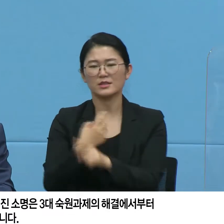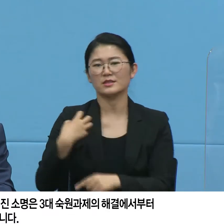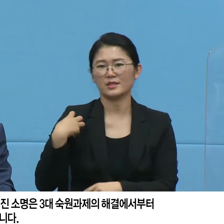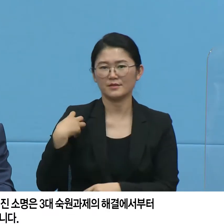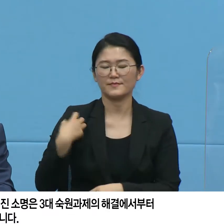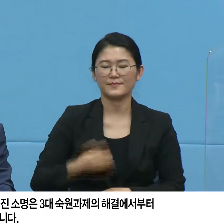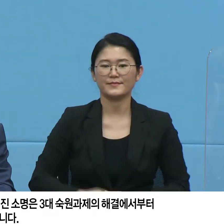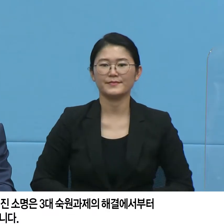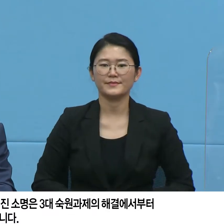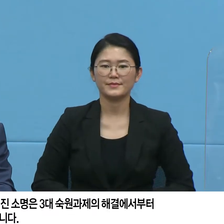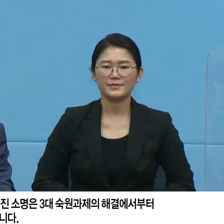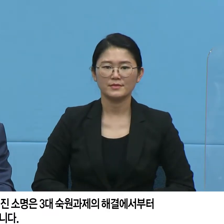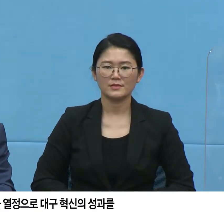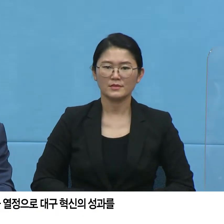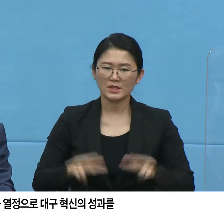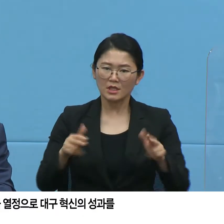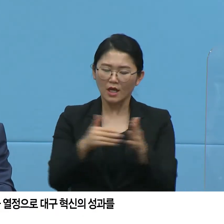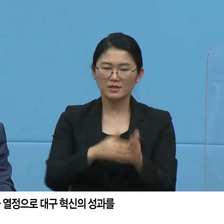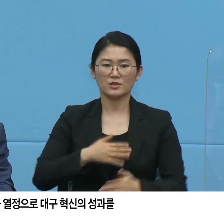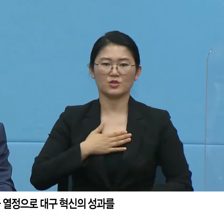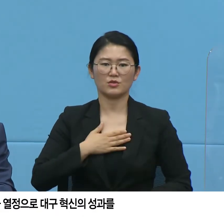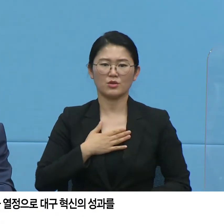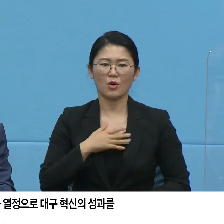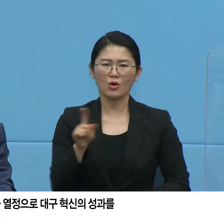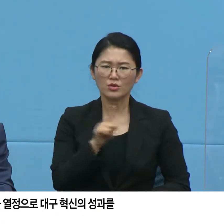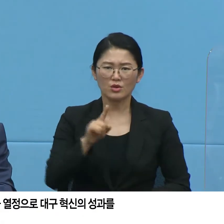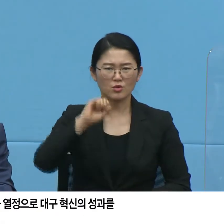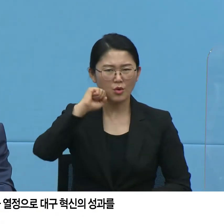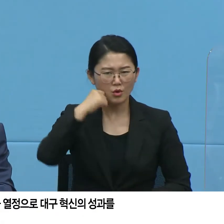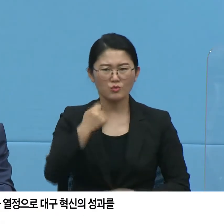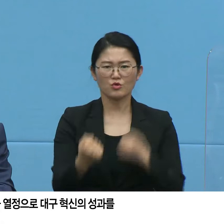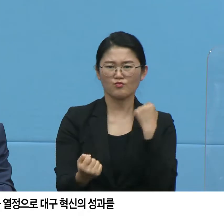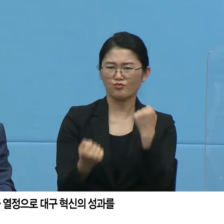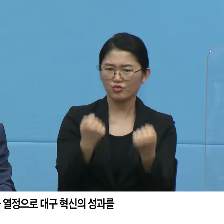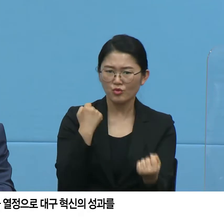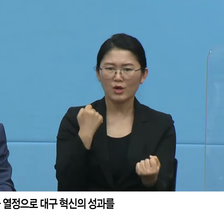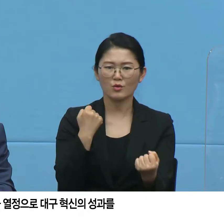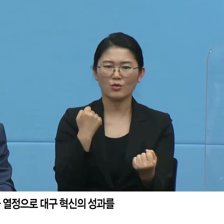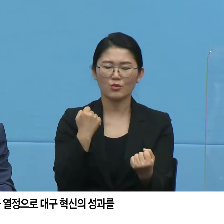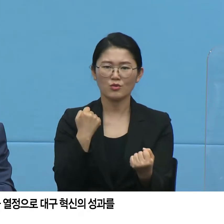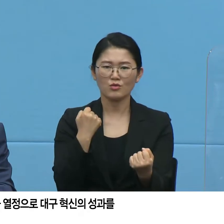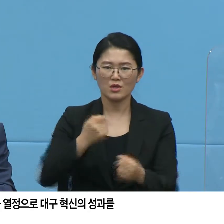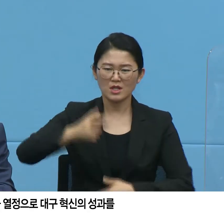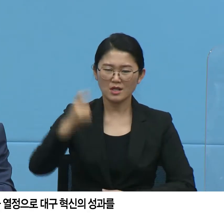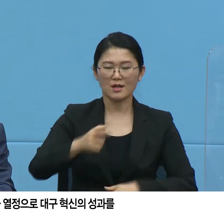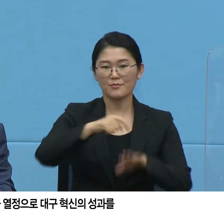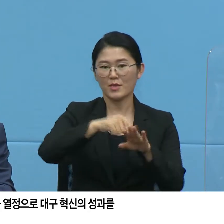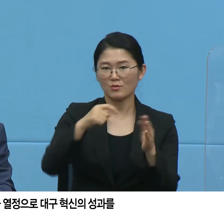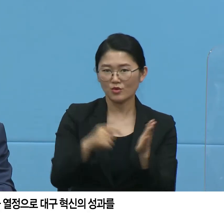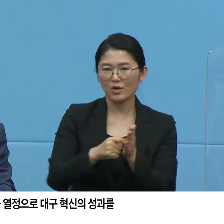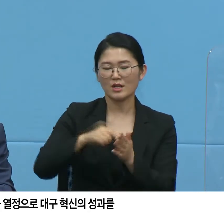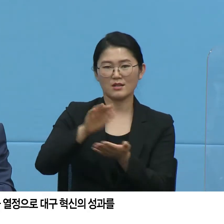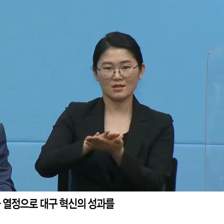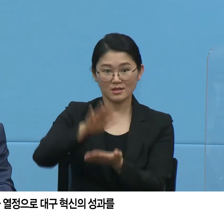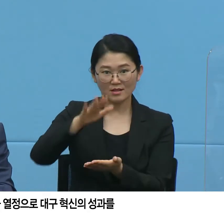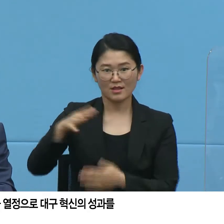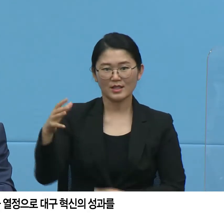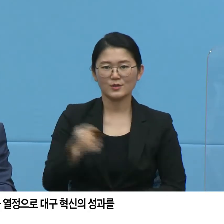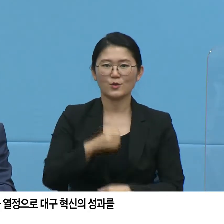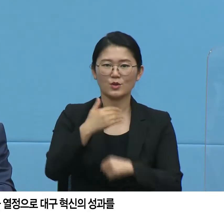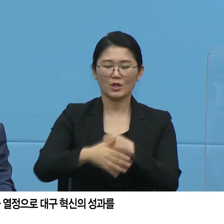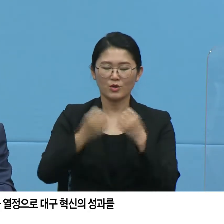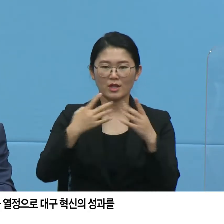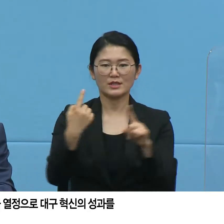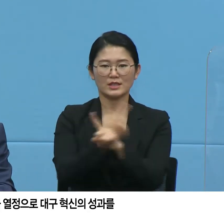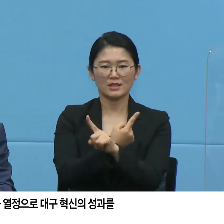나가는 것이었습니다. 그동안 저는 어떤 어려움에도 굴하지 않고 뚝심과 열정으로